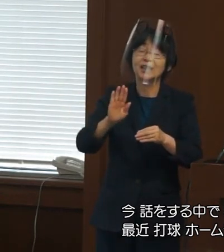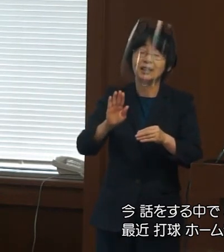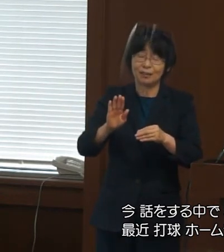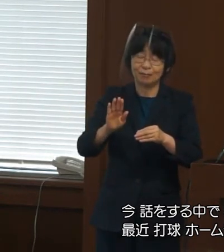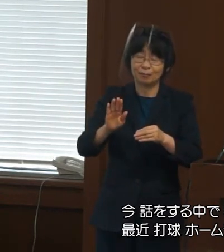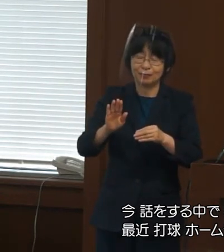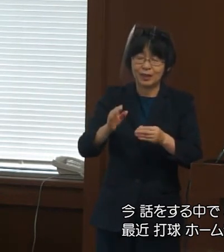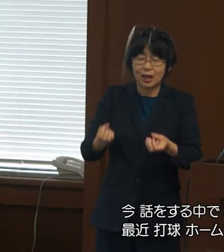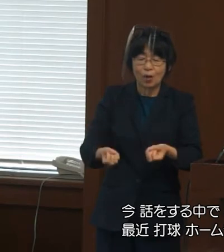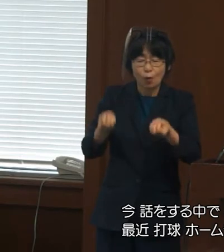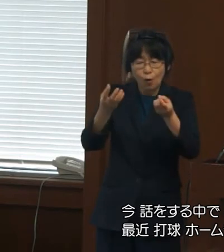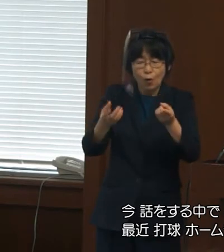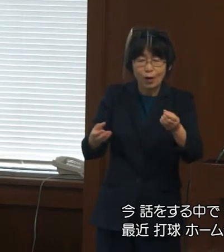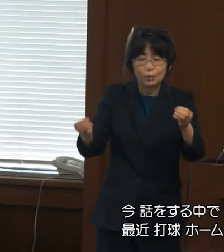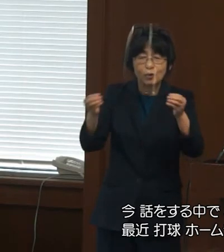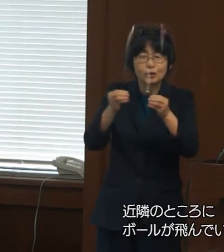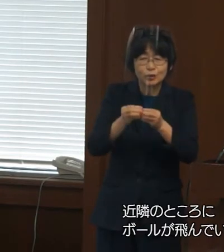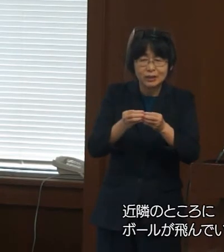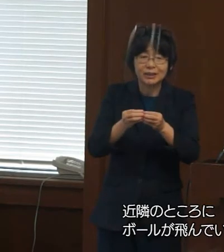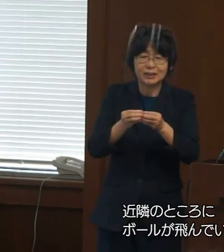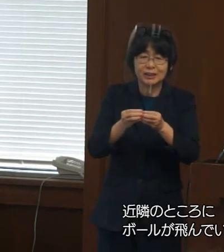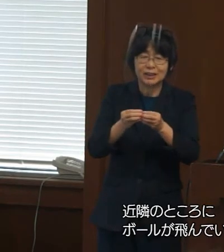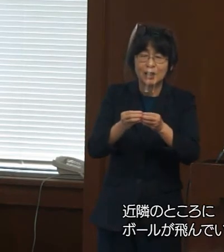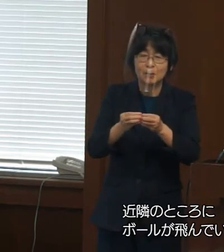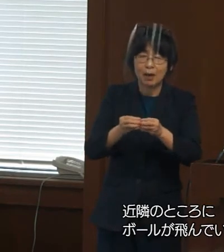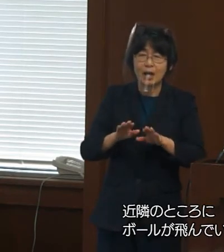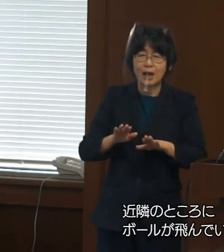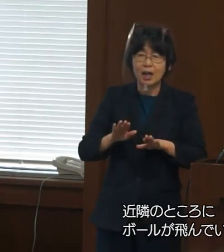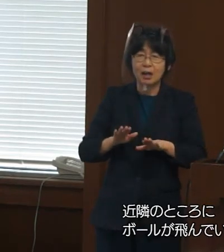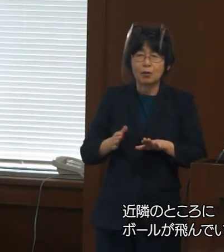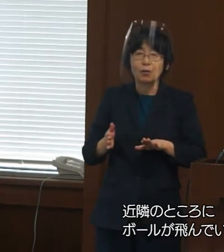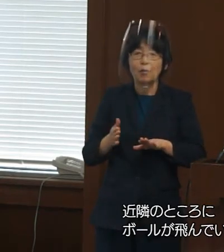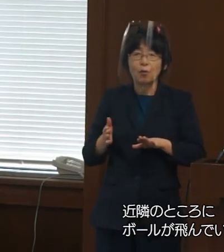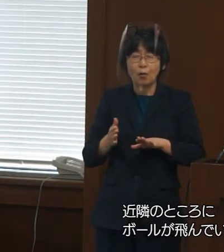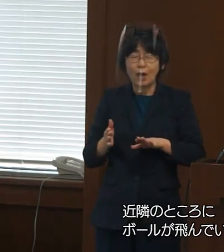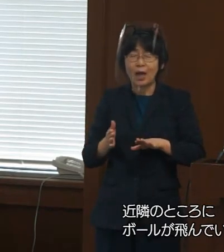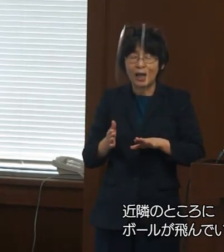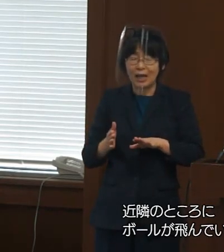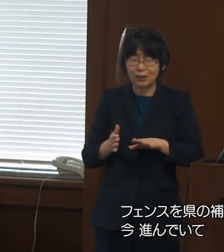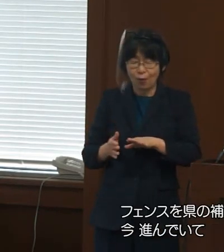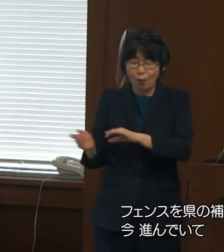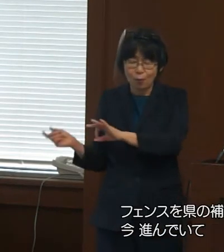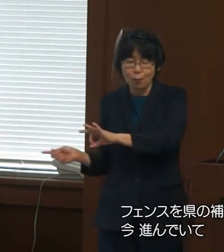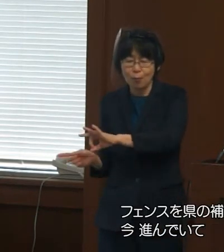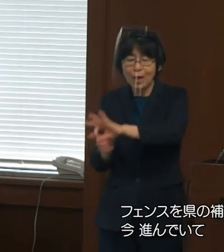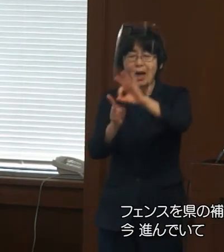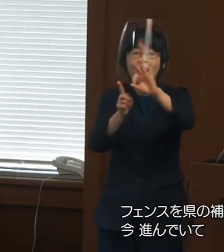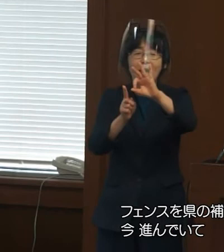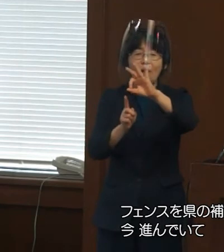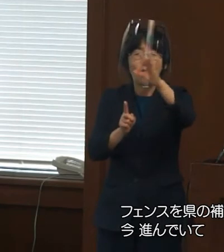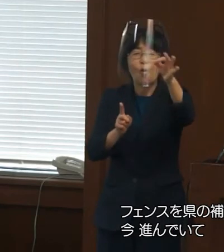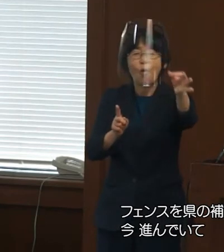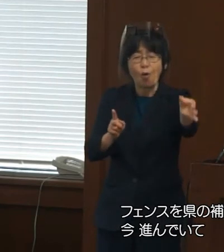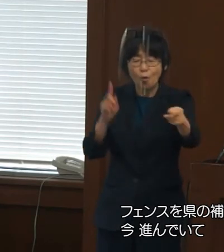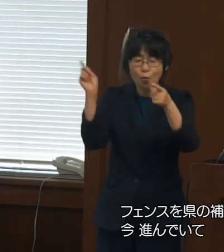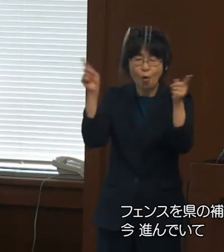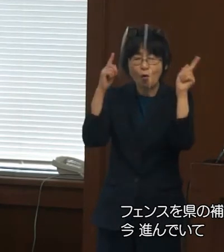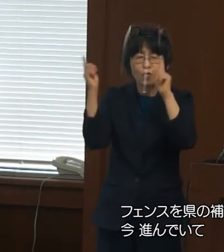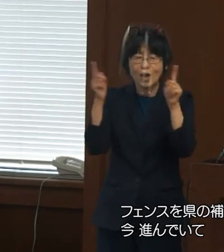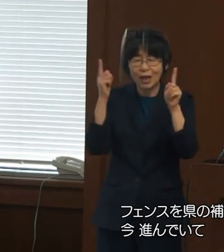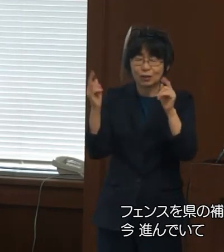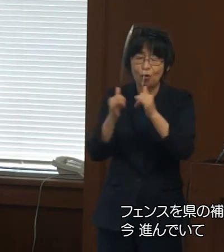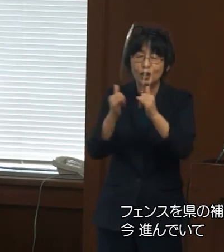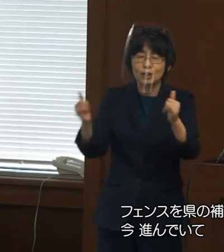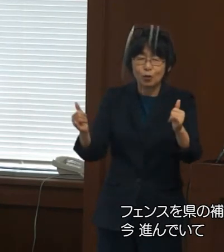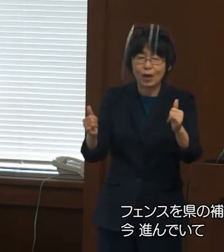打球ホームランを打つ人が多くて、近隣のところにボールが飛んでってしまうっていうんで、フェンスを県の補助で